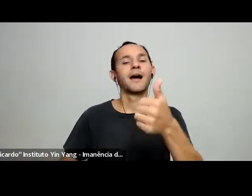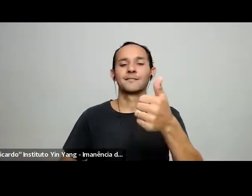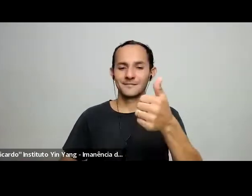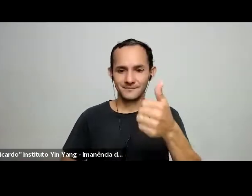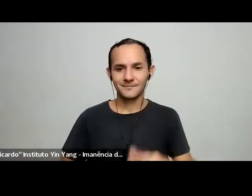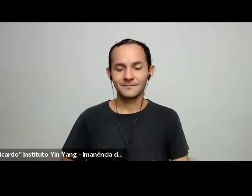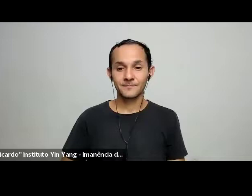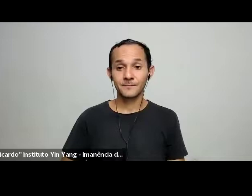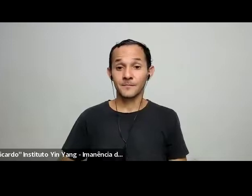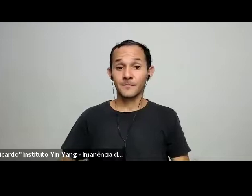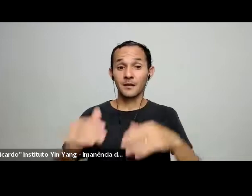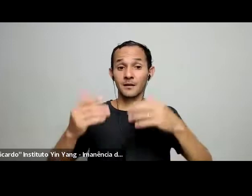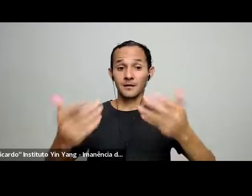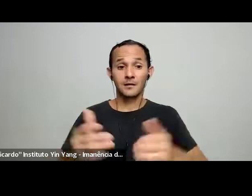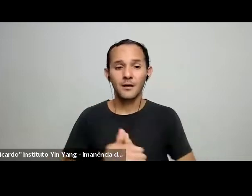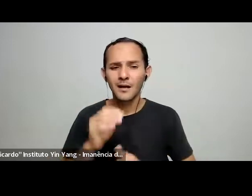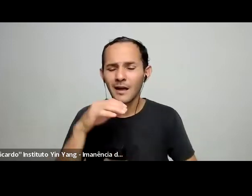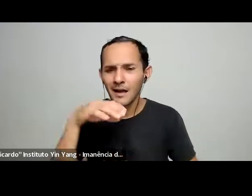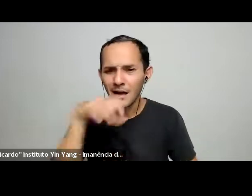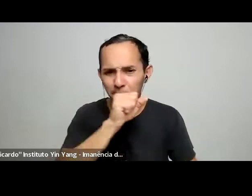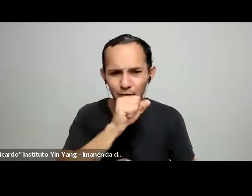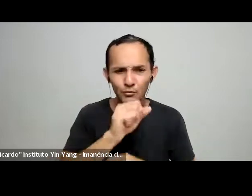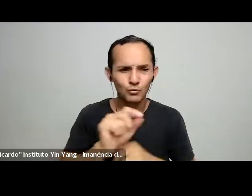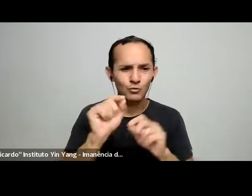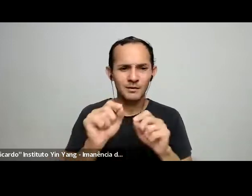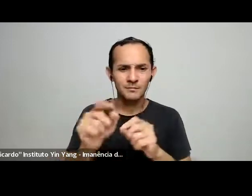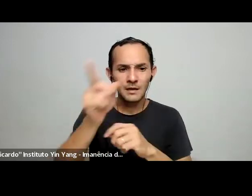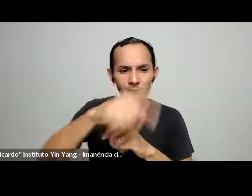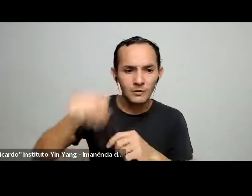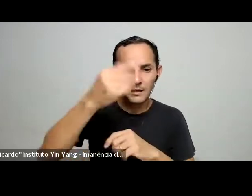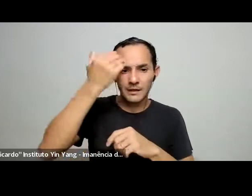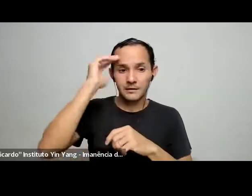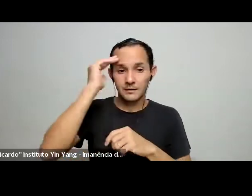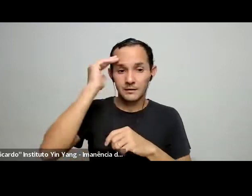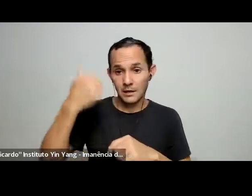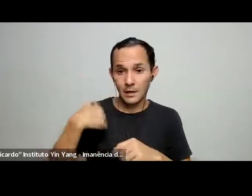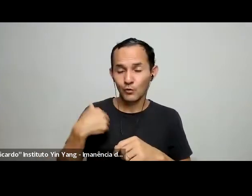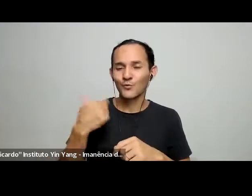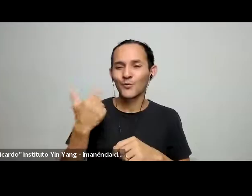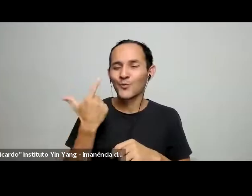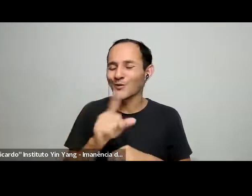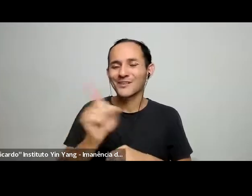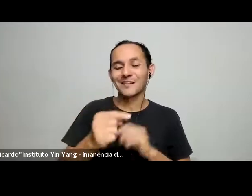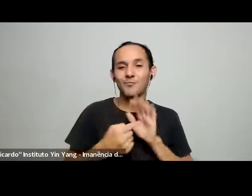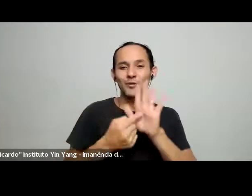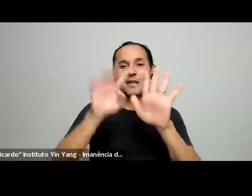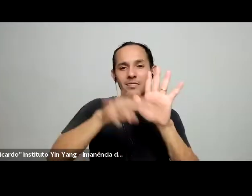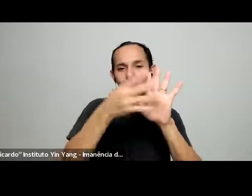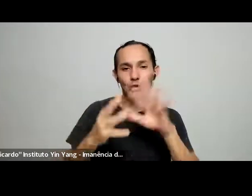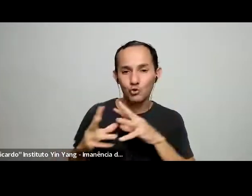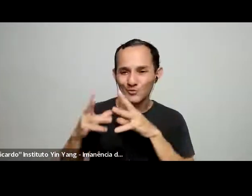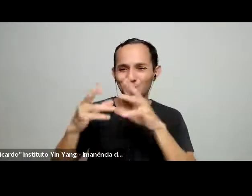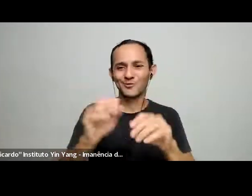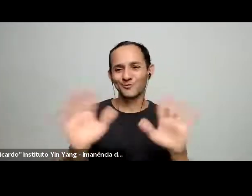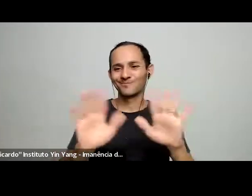Tá. Então, rapidamente, só para que vocês entendam, eu não vou conseguir mostrar as tabelas de Excel, isso era